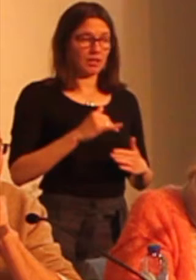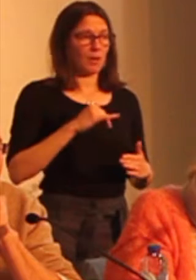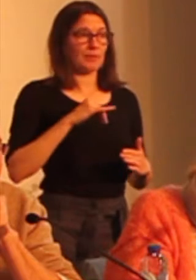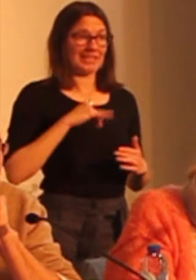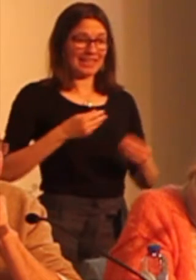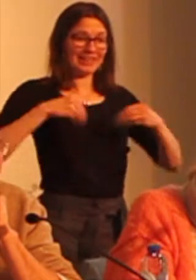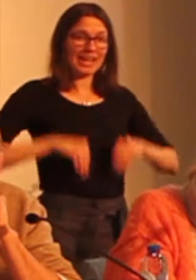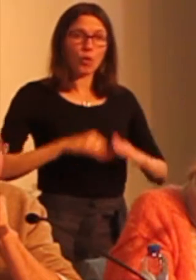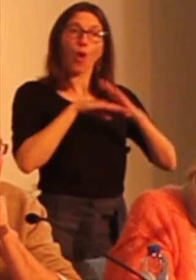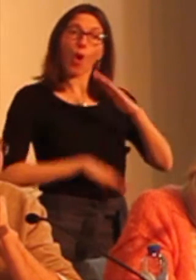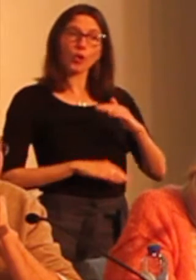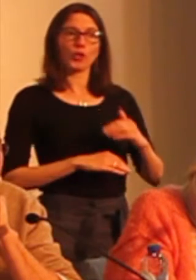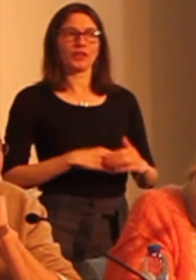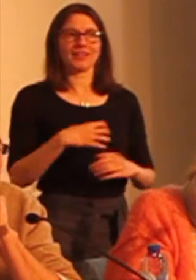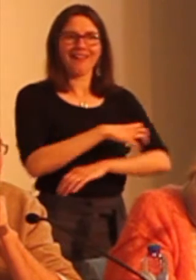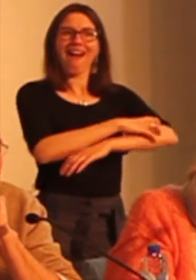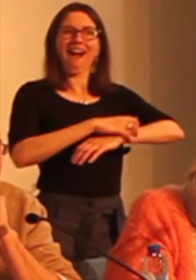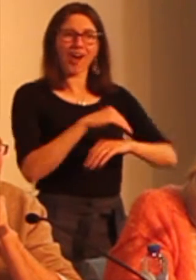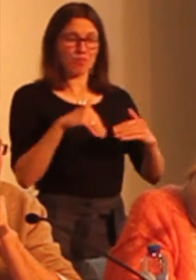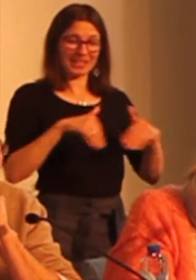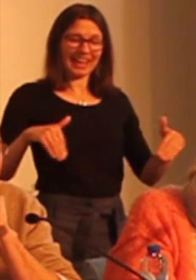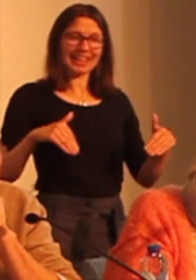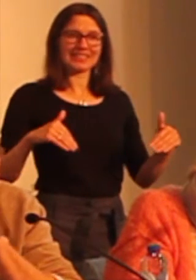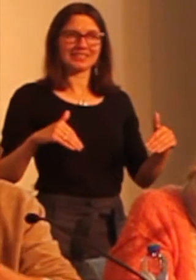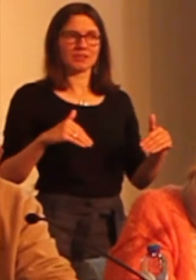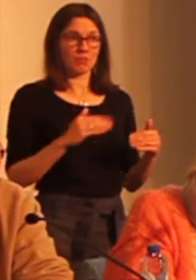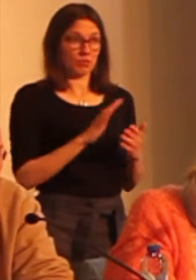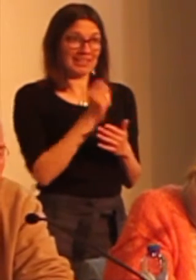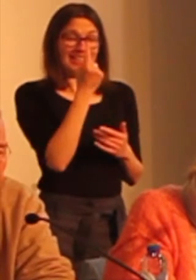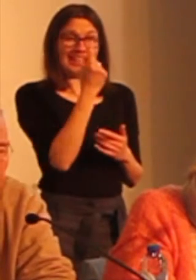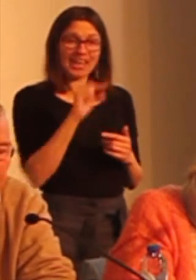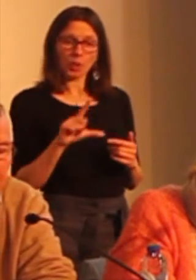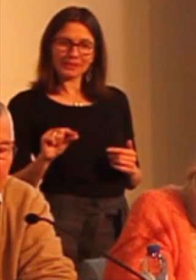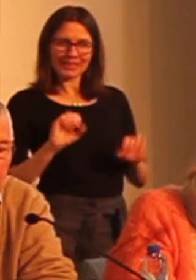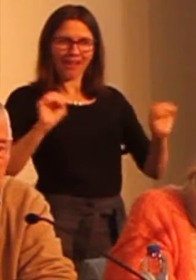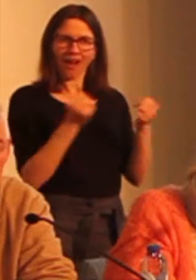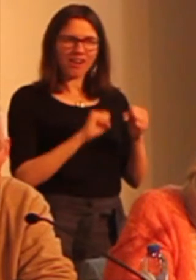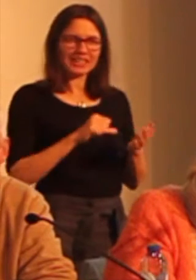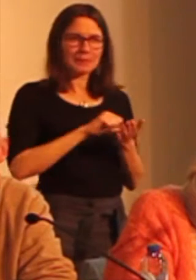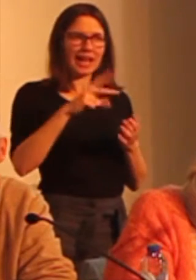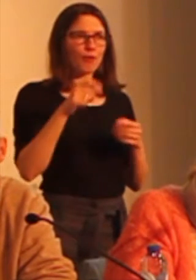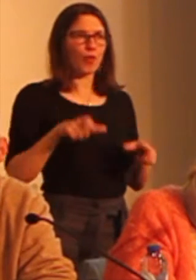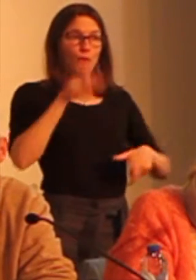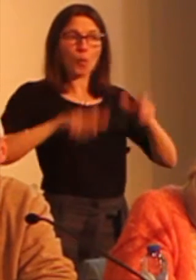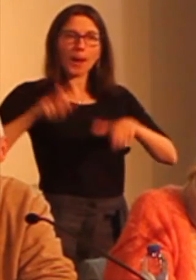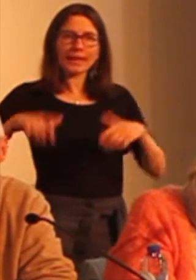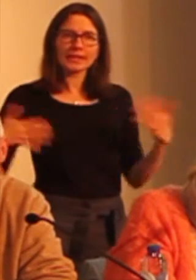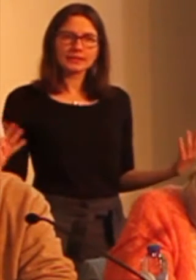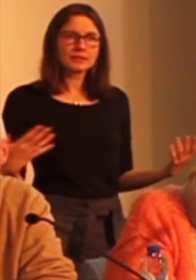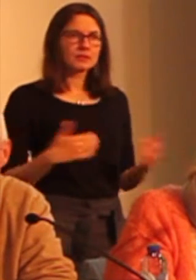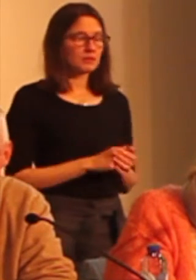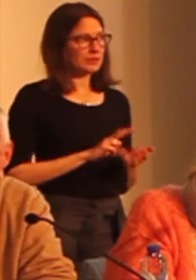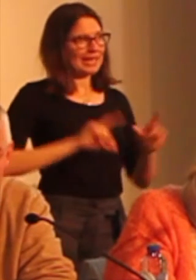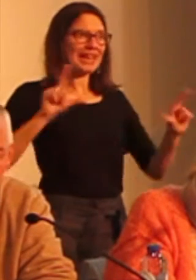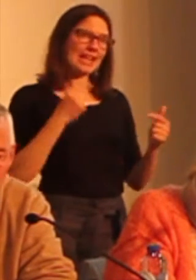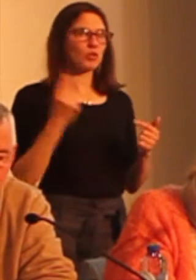armoedegrens. 1 op 10 kan zijn kosten voor bijvoorbeeld verwarming niet betalen, levensnoodzakelijke dingen. En ik denk dat ik gebruik